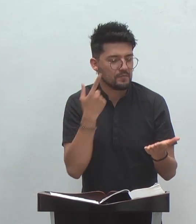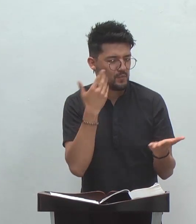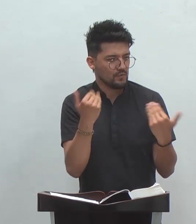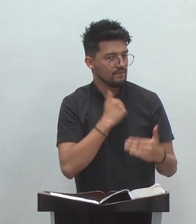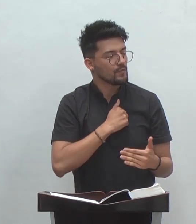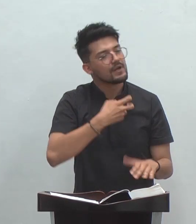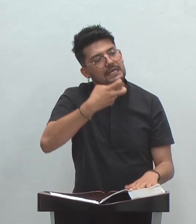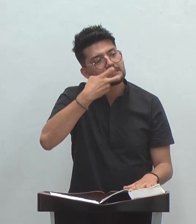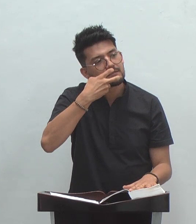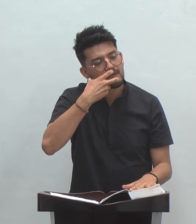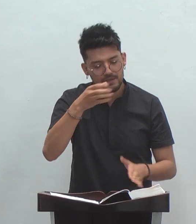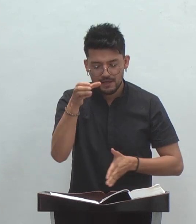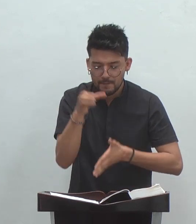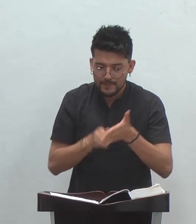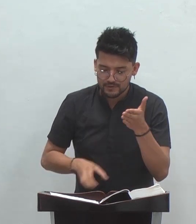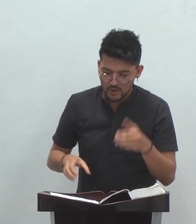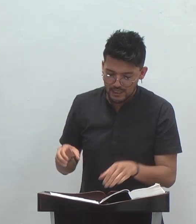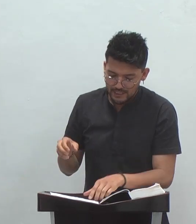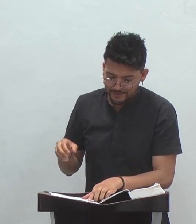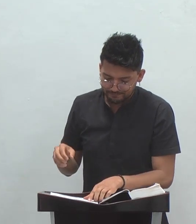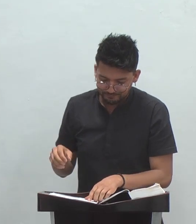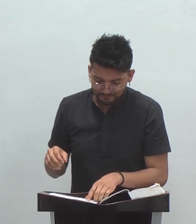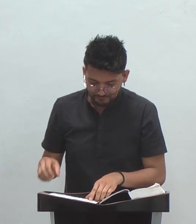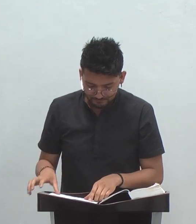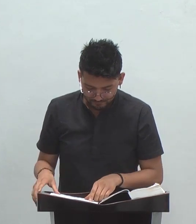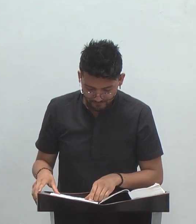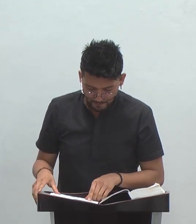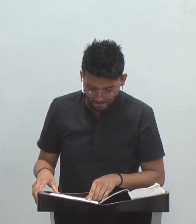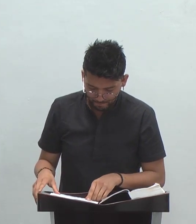Vaya conmigo y por favor busquemos el libro de Isaías,